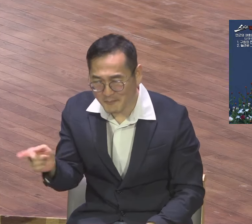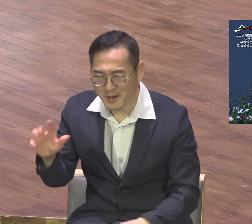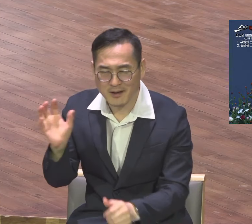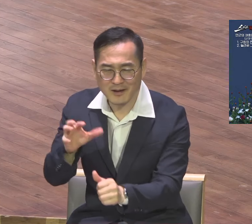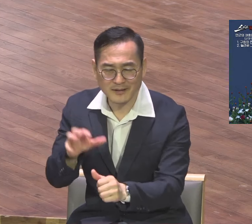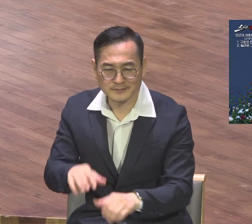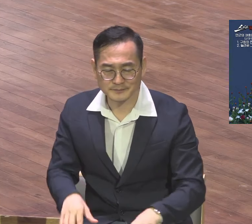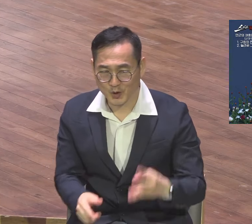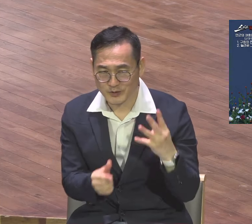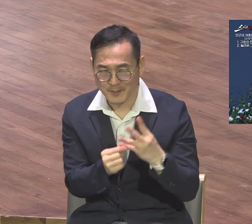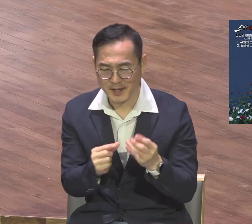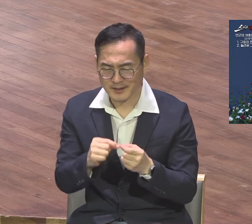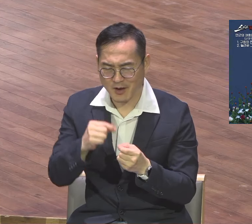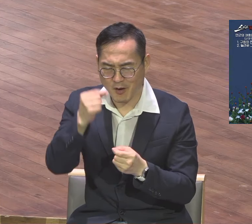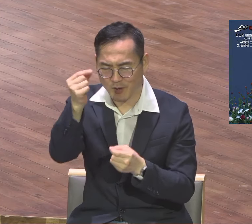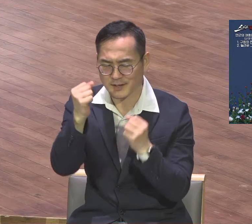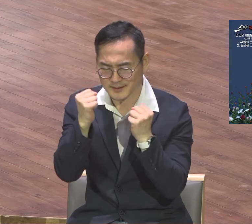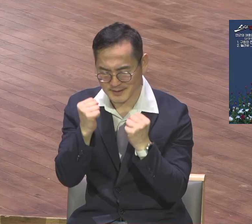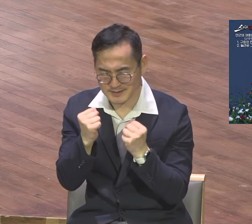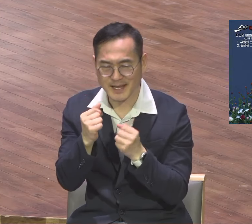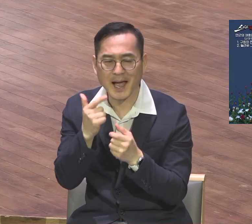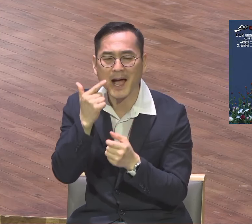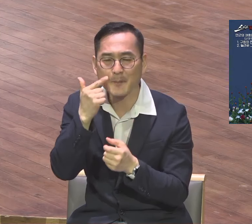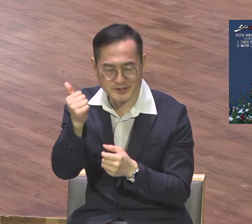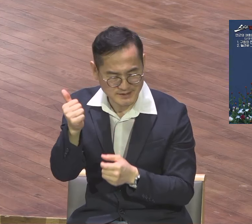네 번째, 영존하신 아버지. Everlasting